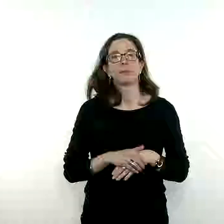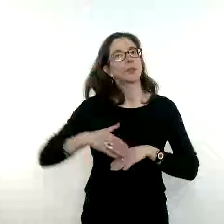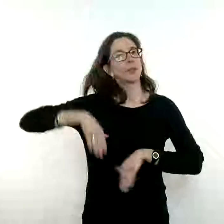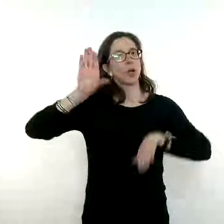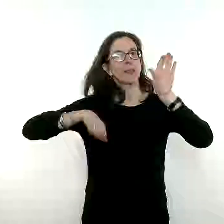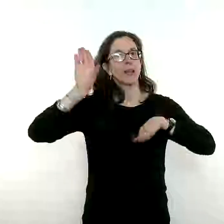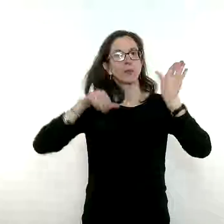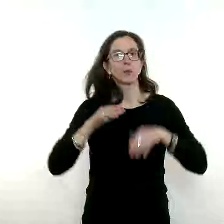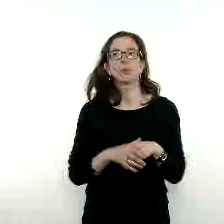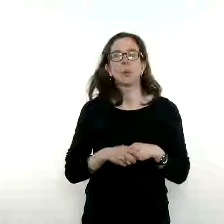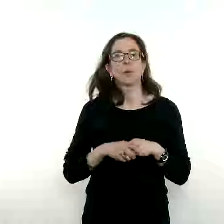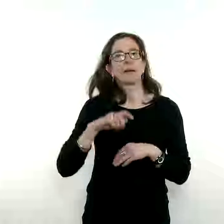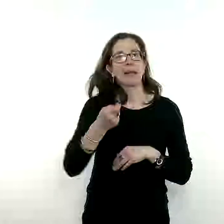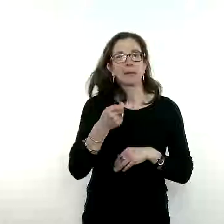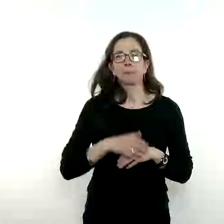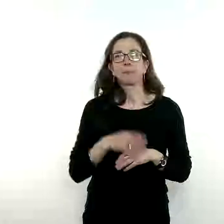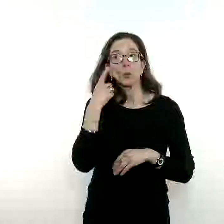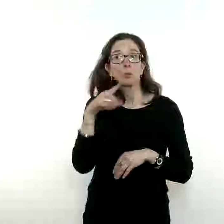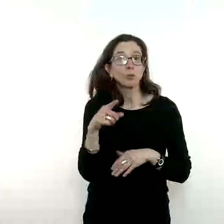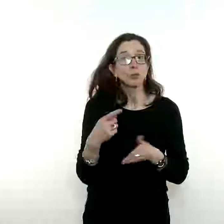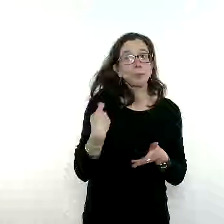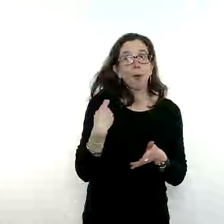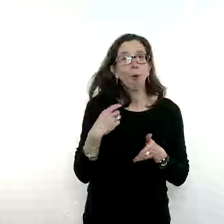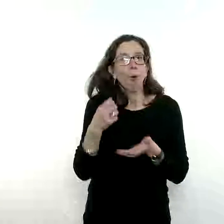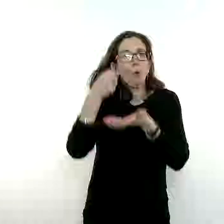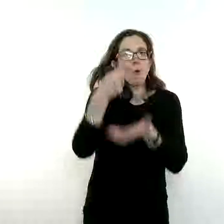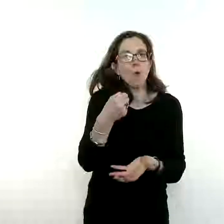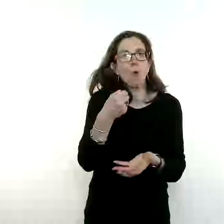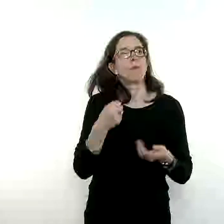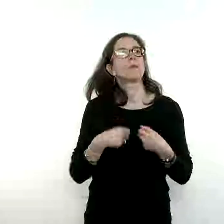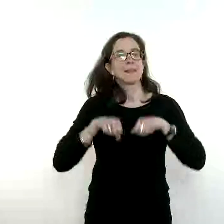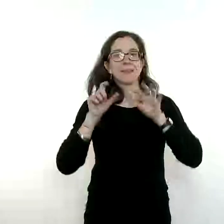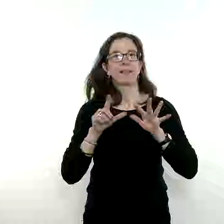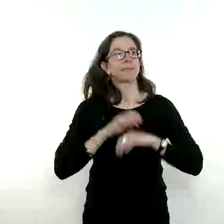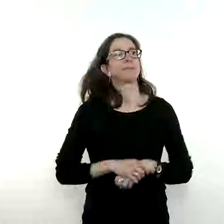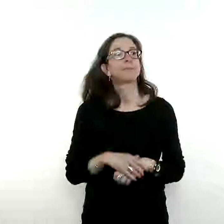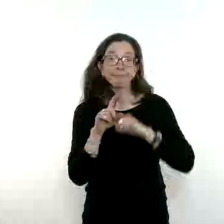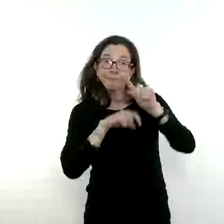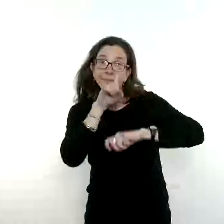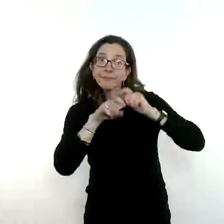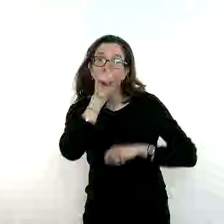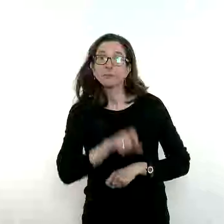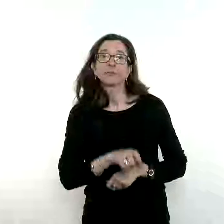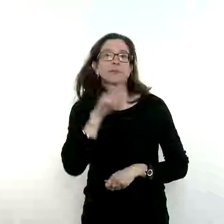sur le lot numéro 7. Avez-vous des questions à poser au rapporteur Chantal Marion?